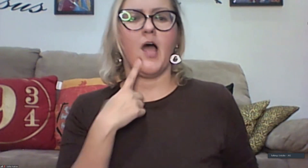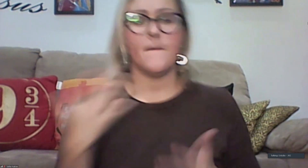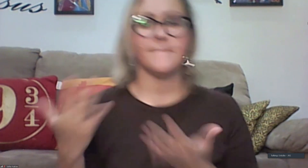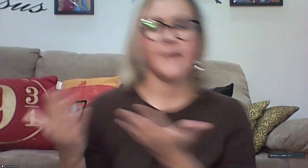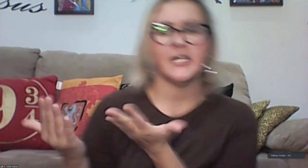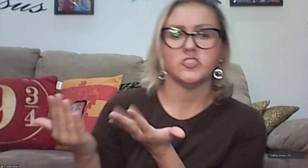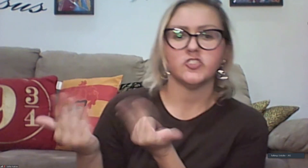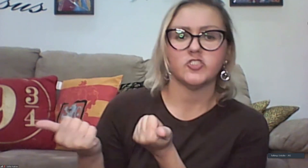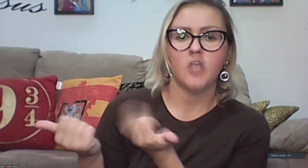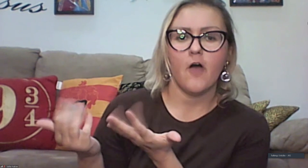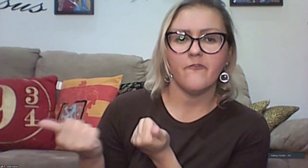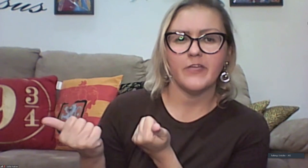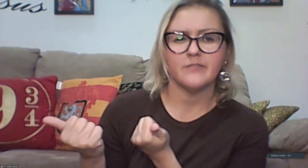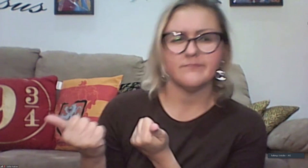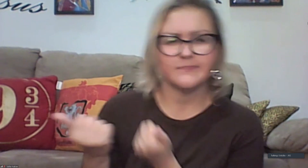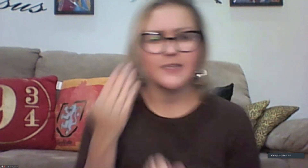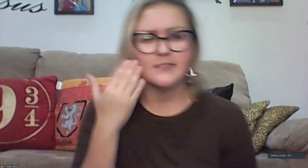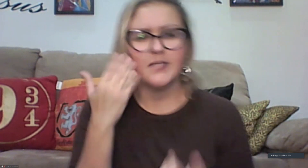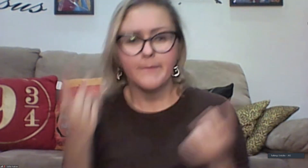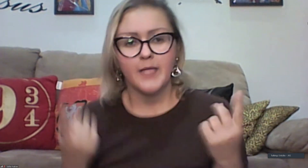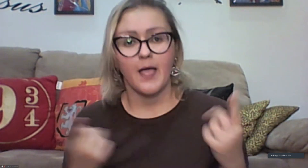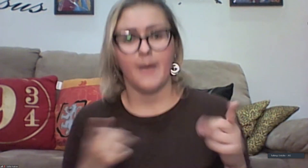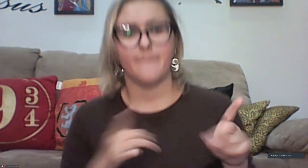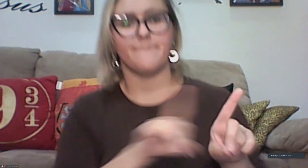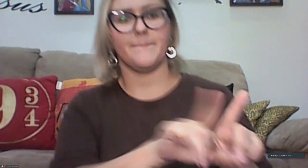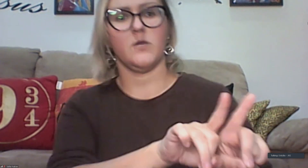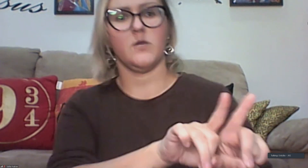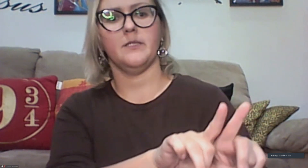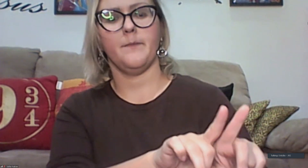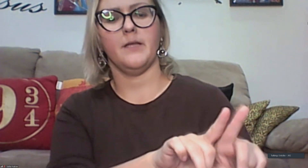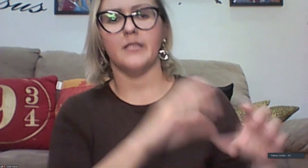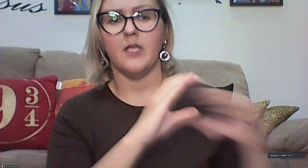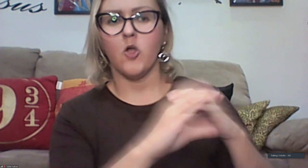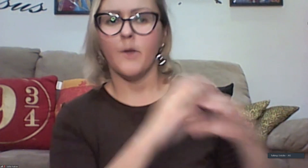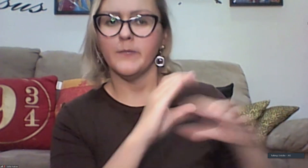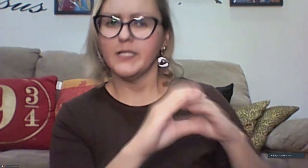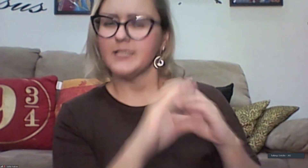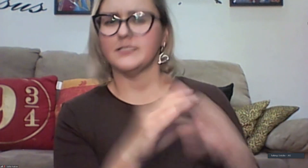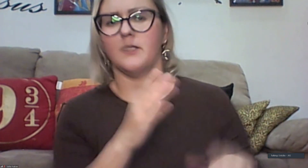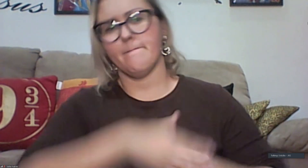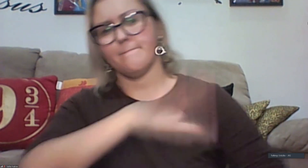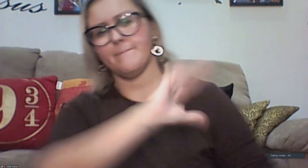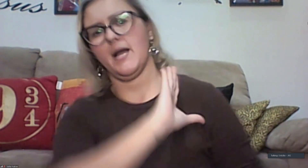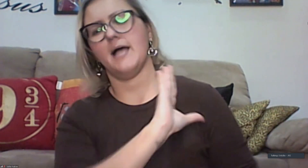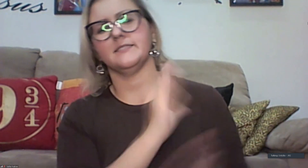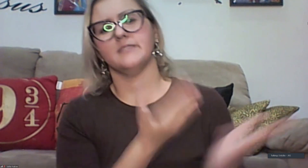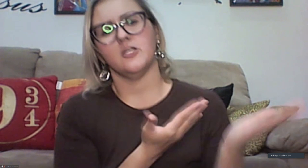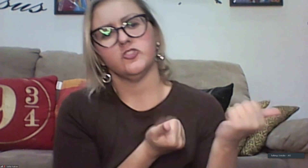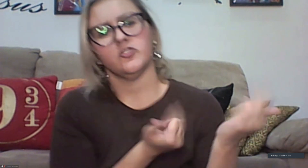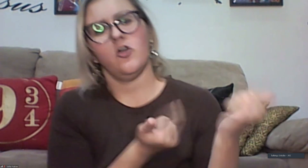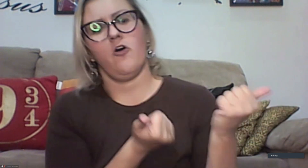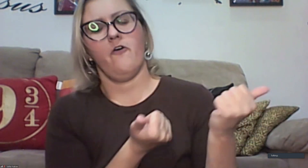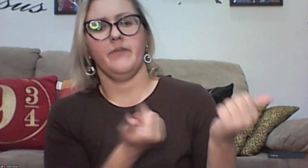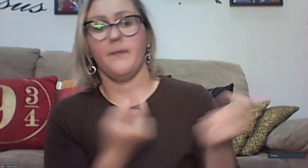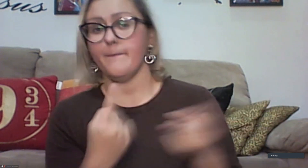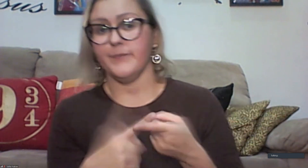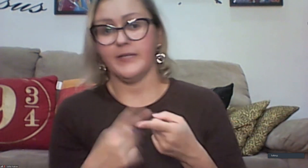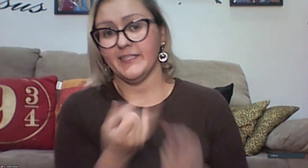de sinais, traz ele para si e traz ele para perto de você. Com certeza a comunicação vai fluir